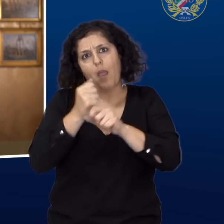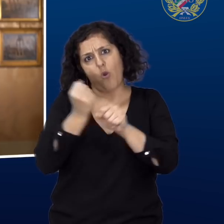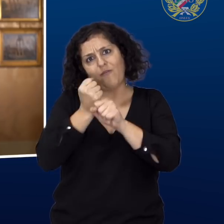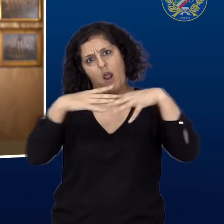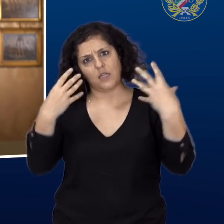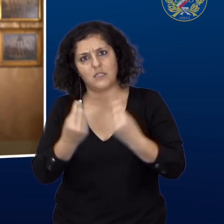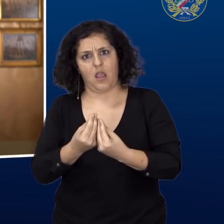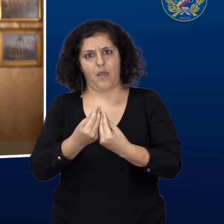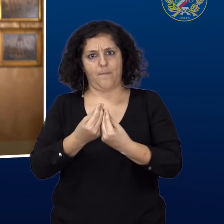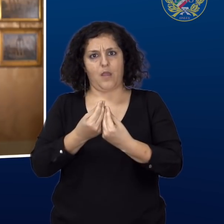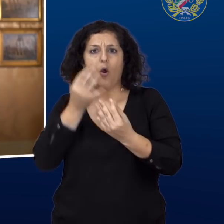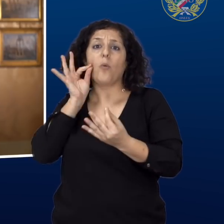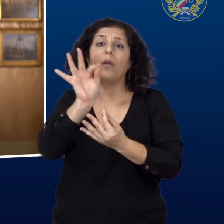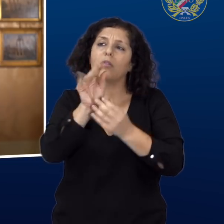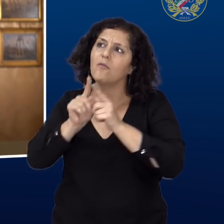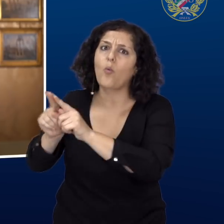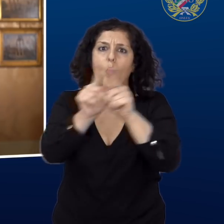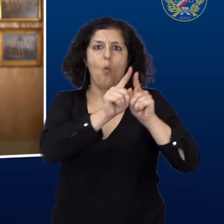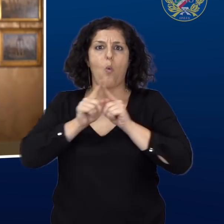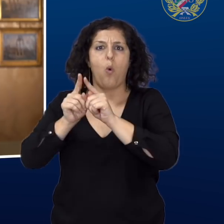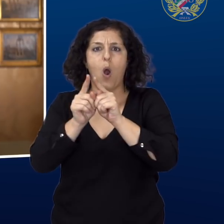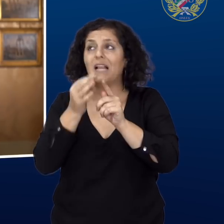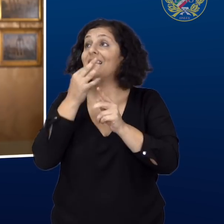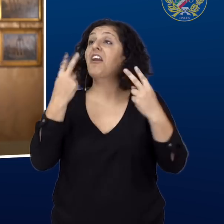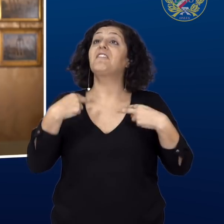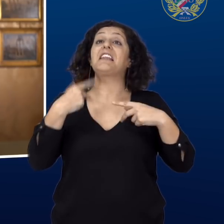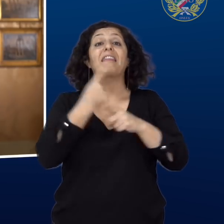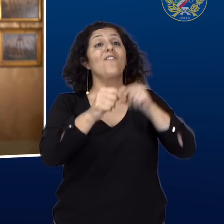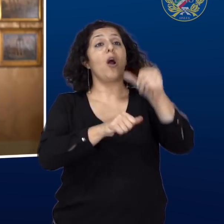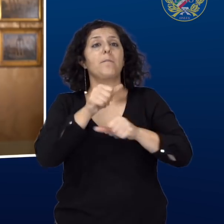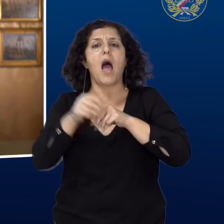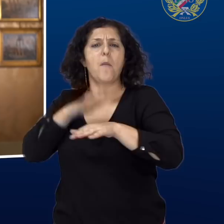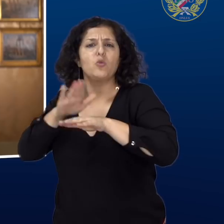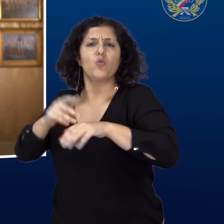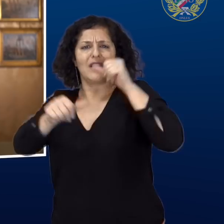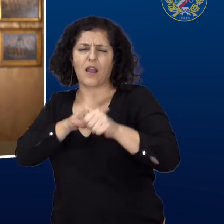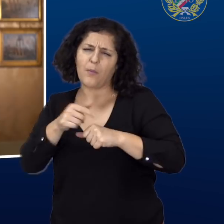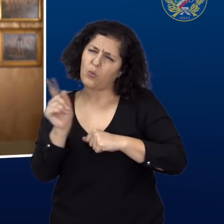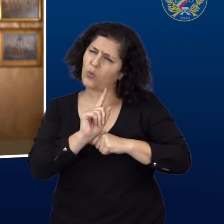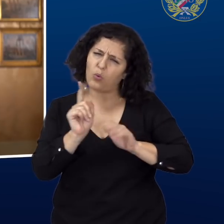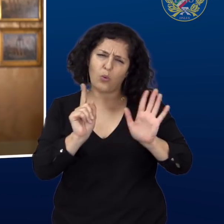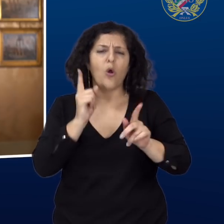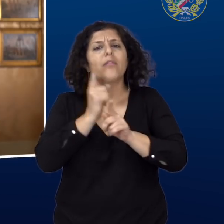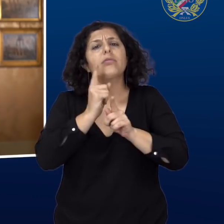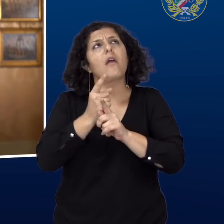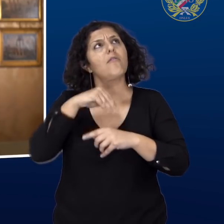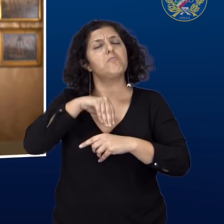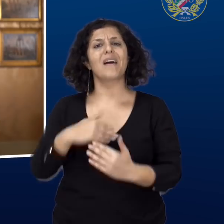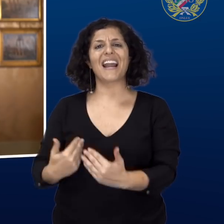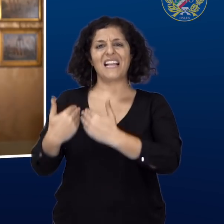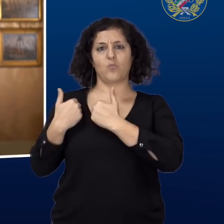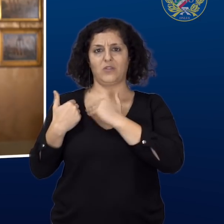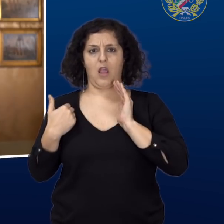verso un comune obiettivo. Non dobbiamo stravolgere le nostre vite, le nostre abitudini di vita. Dobbiamo assumere un comportamento